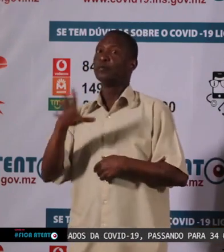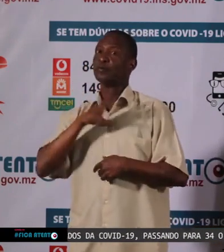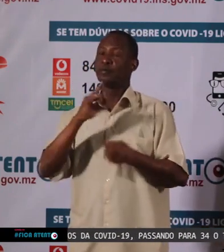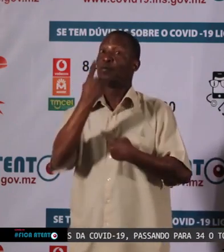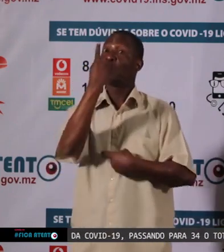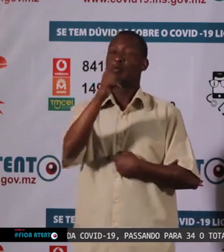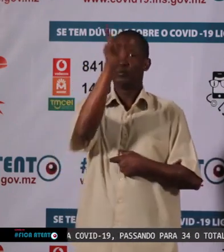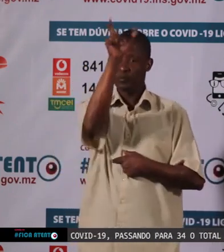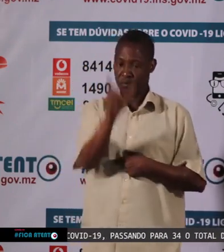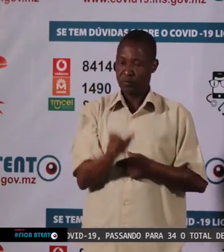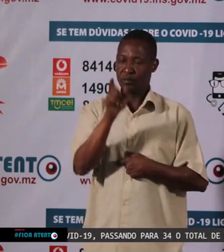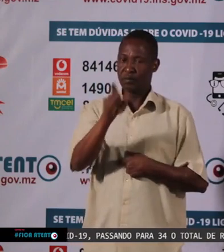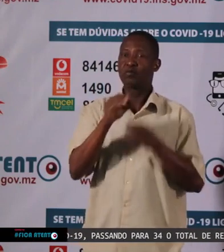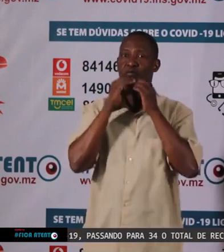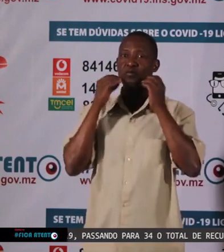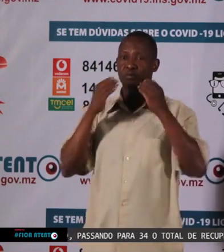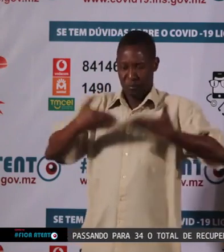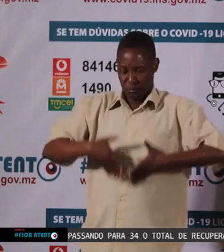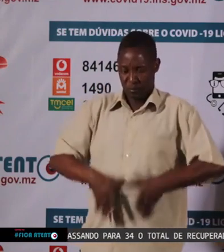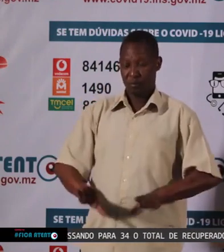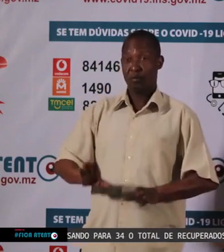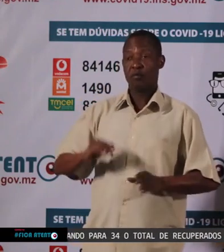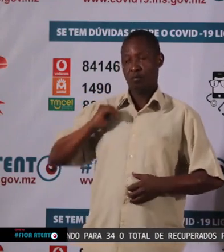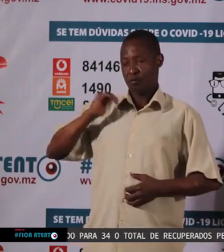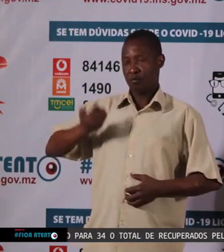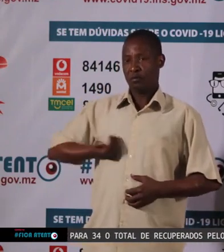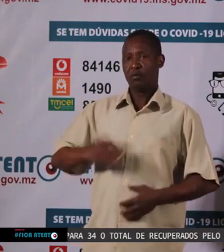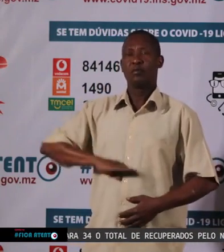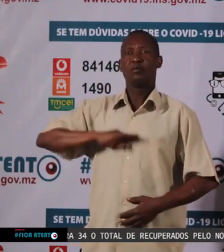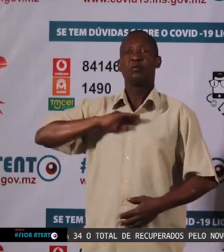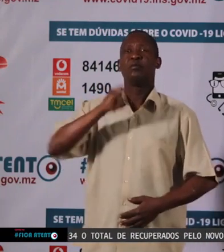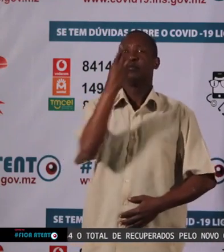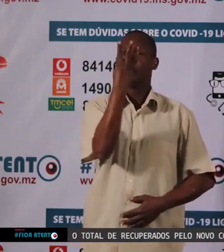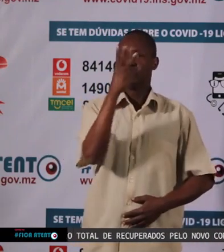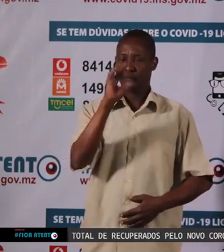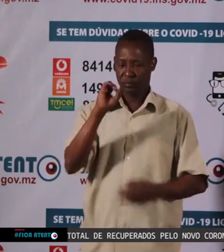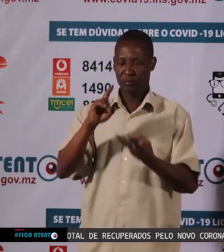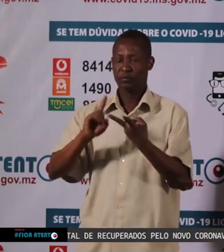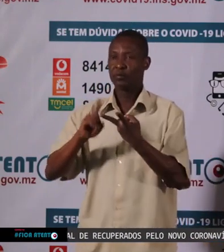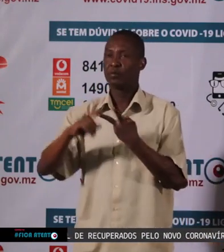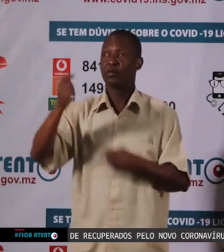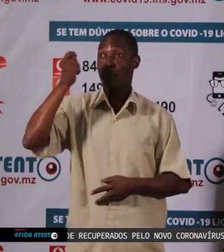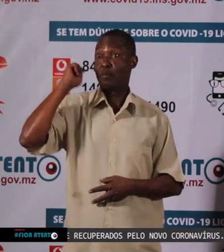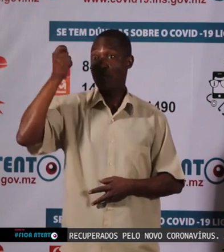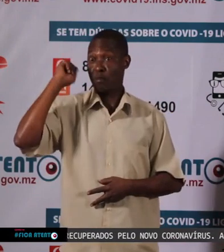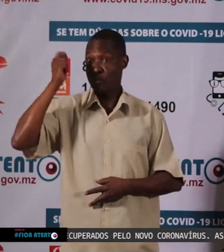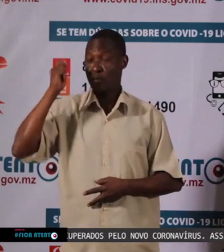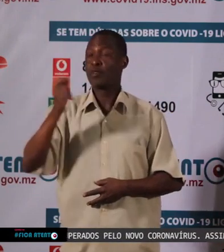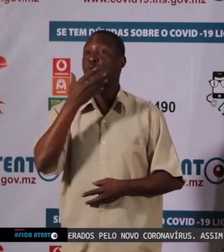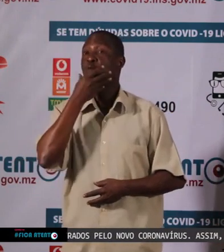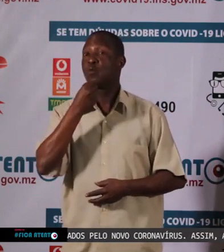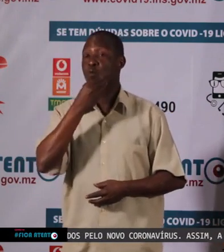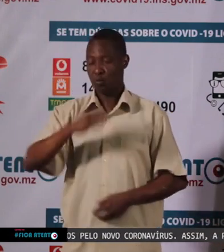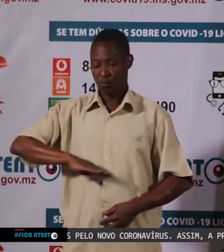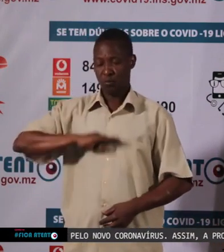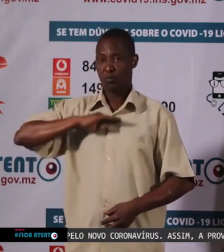moçambicana, do sexo feminino de 30 anos de idade, um indivíduo de nacionalidade queniana, sexo masculino de 36 anos de